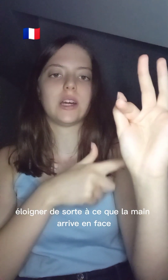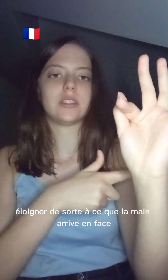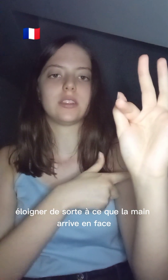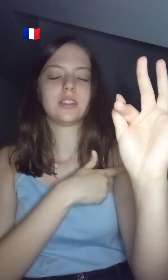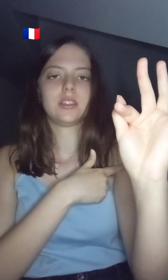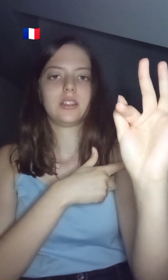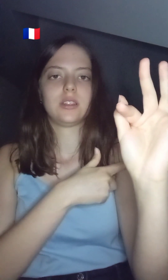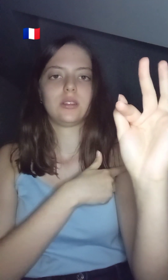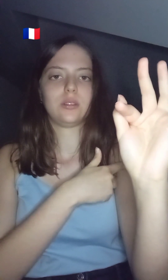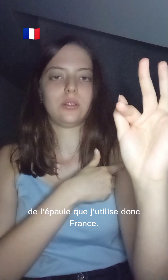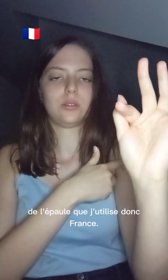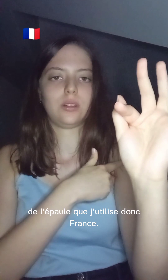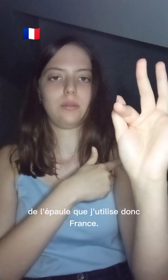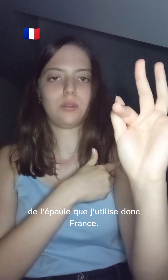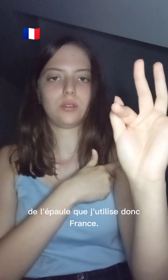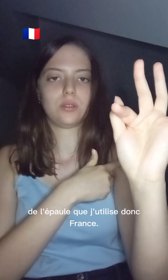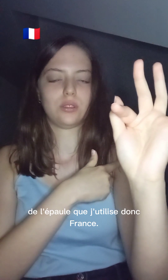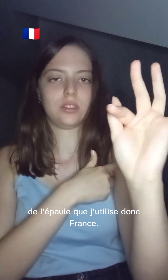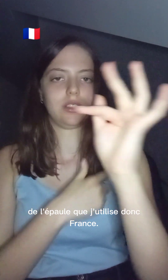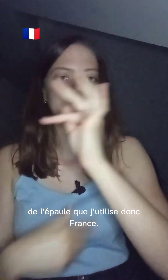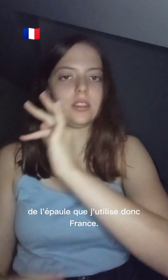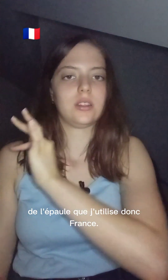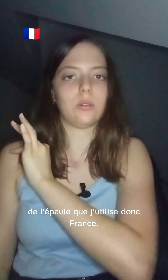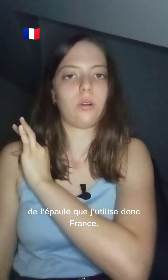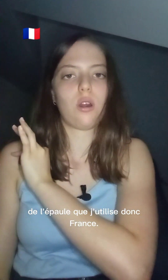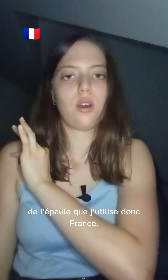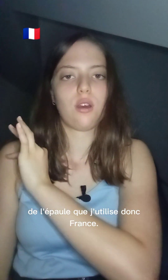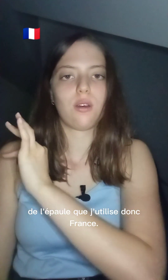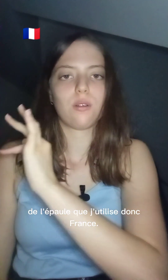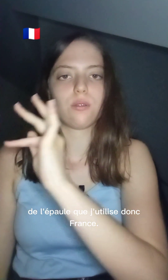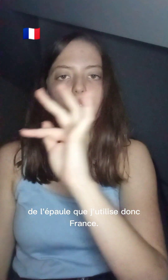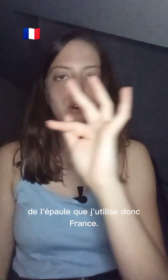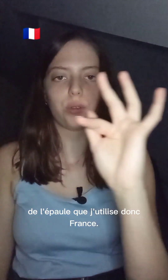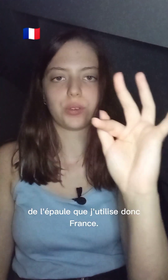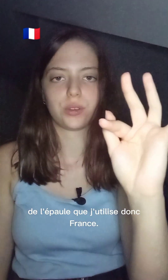face de l'épaule que j'utilise. Donc, France.